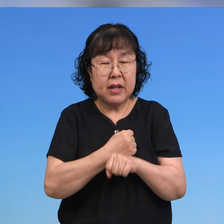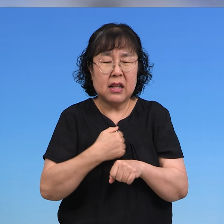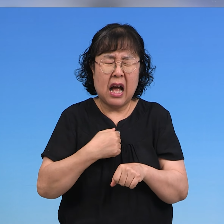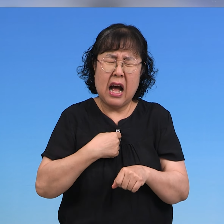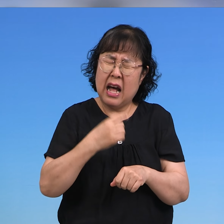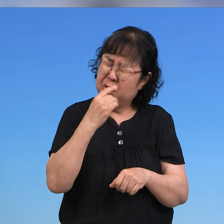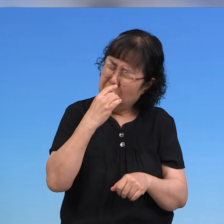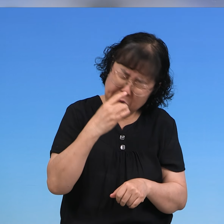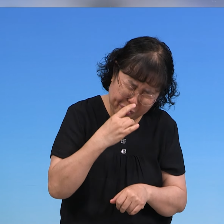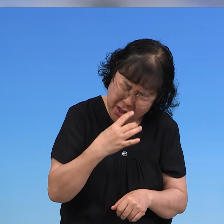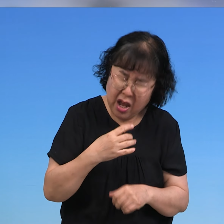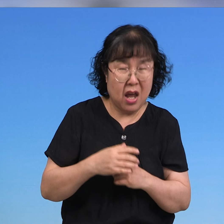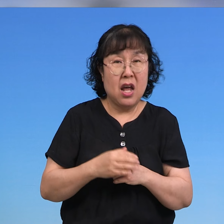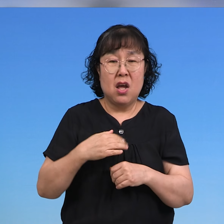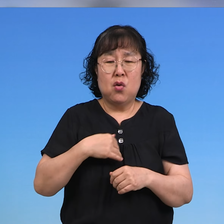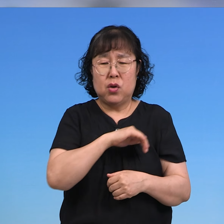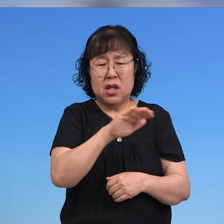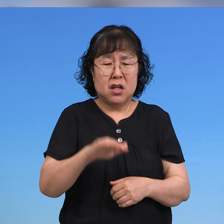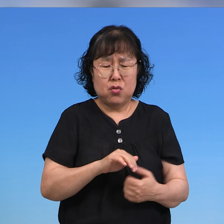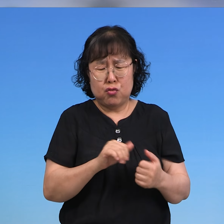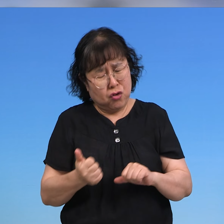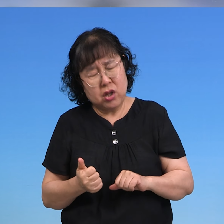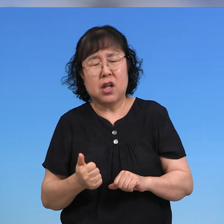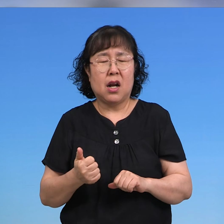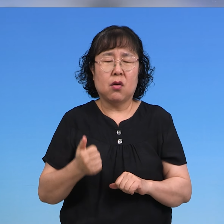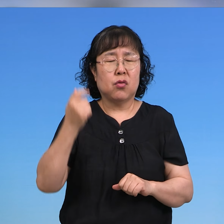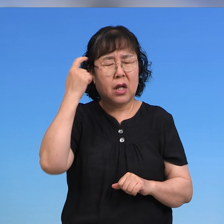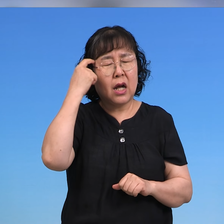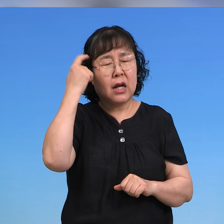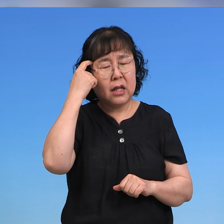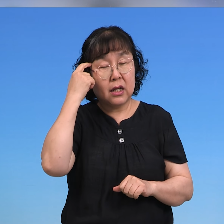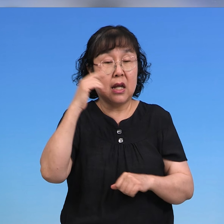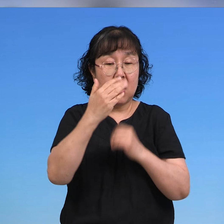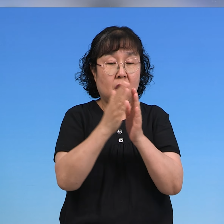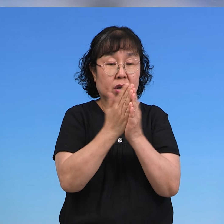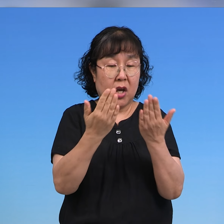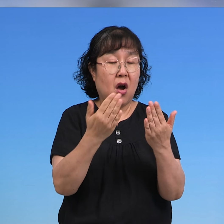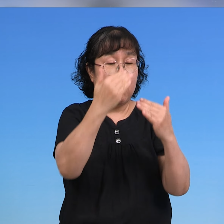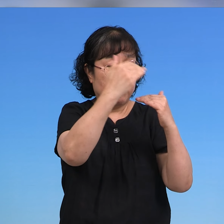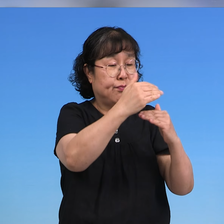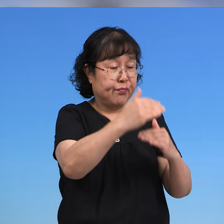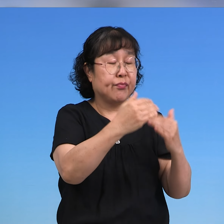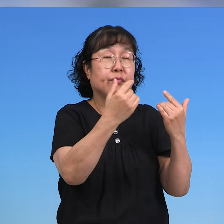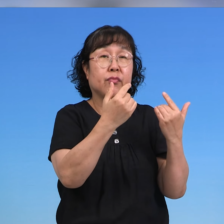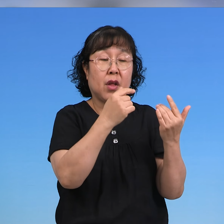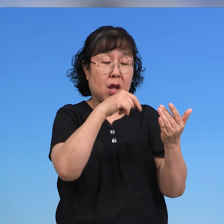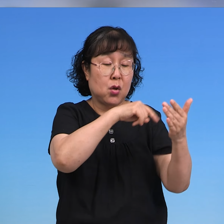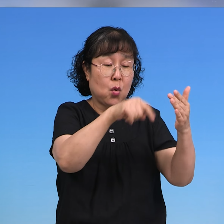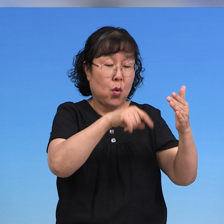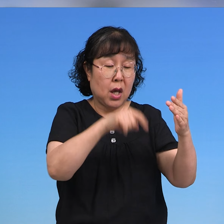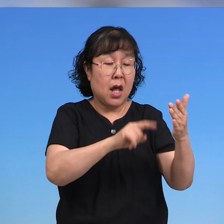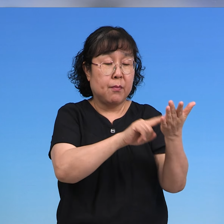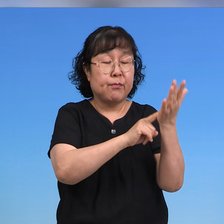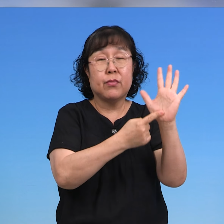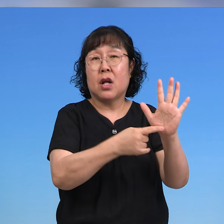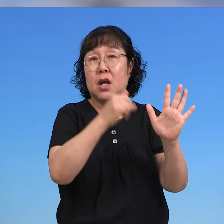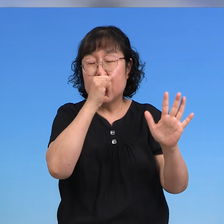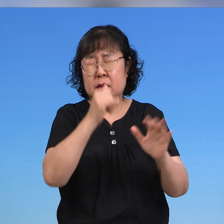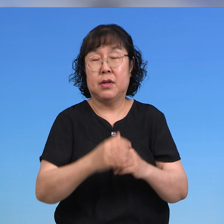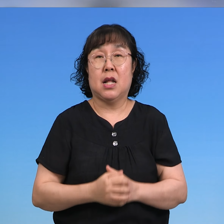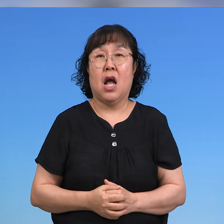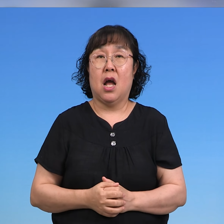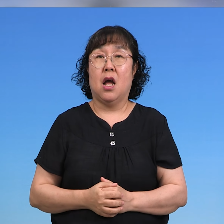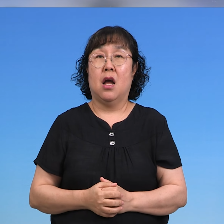본문에 나오는 그 상황 아닙니까? 이 악한 상상력으로 만들어내는 그 악한 그 열매들이